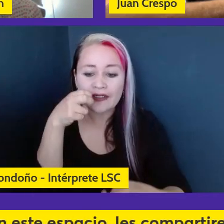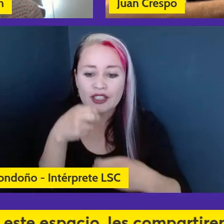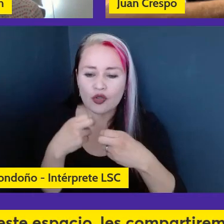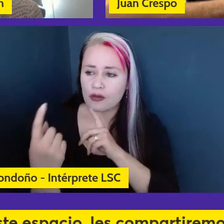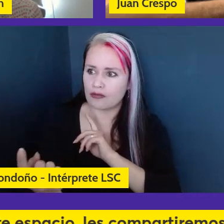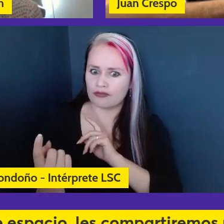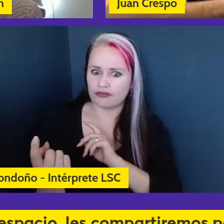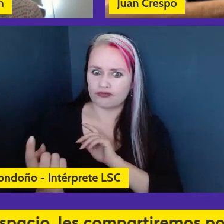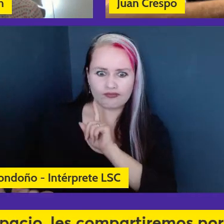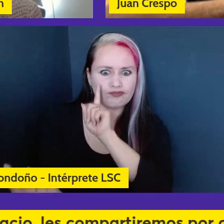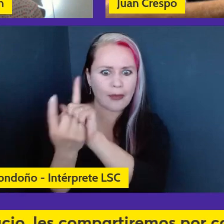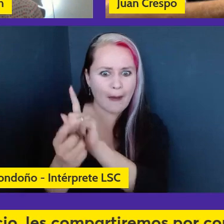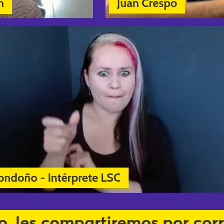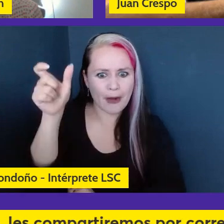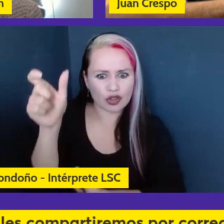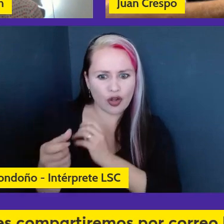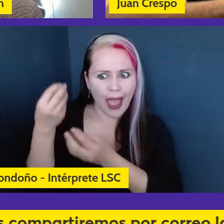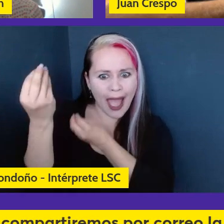productor